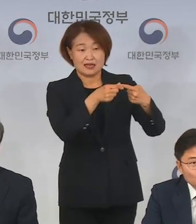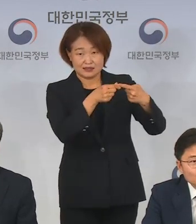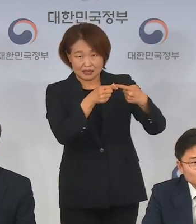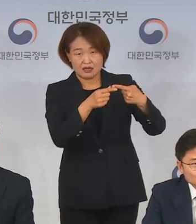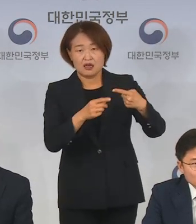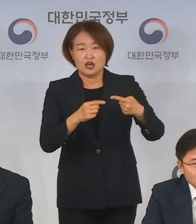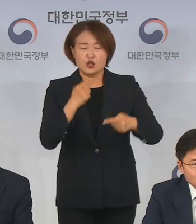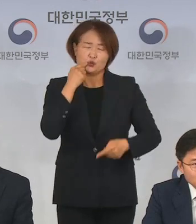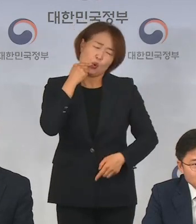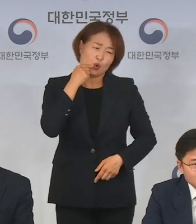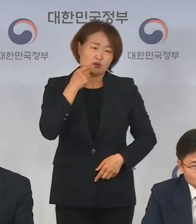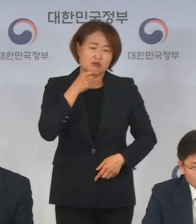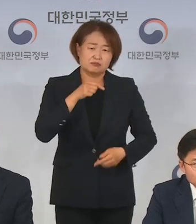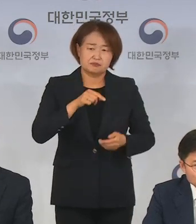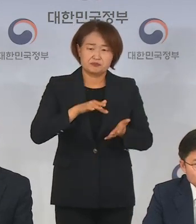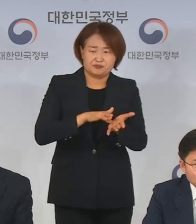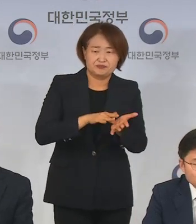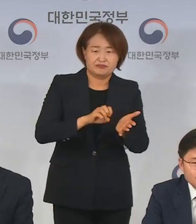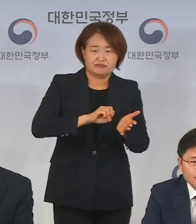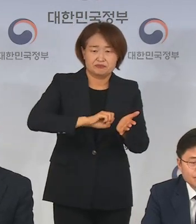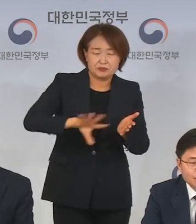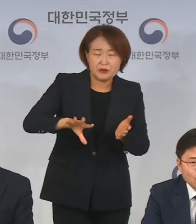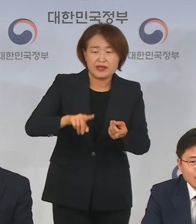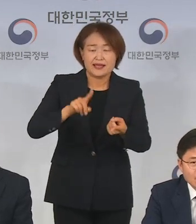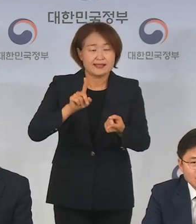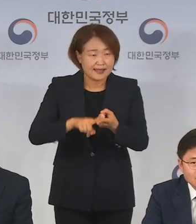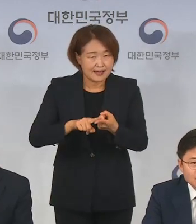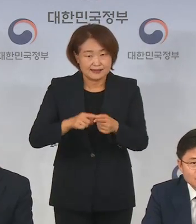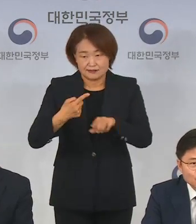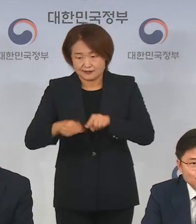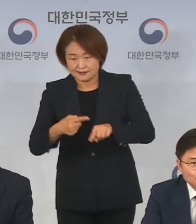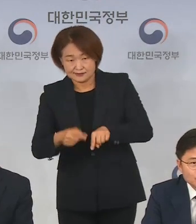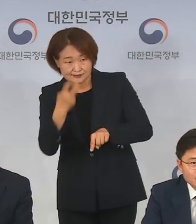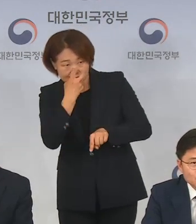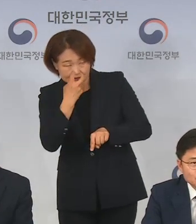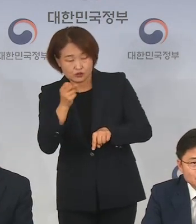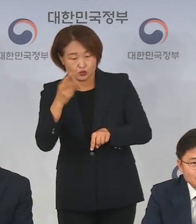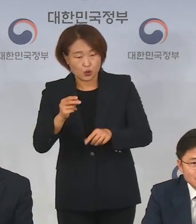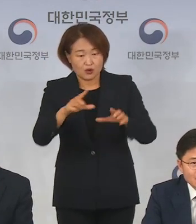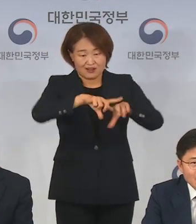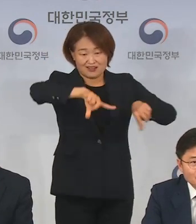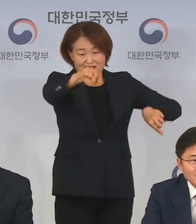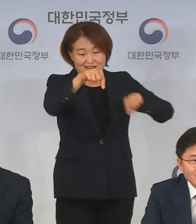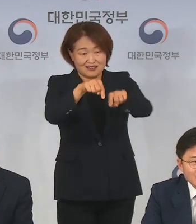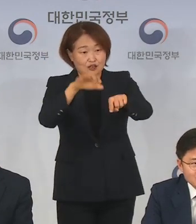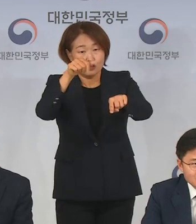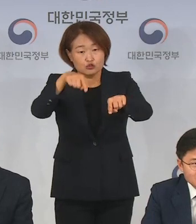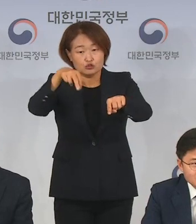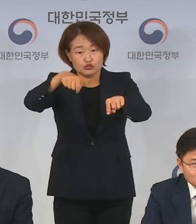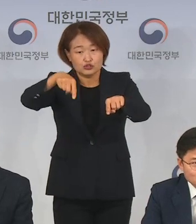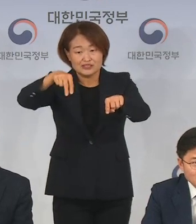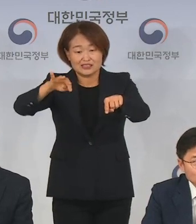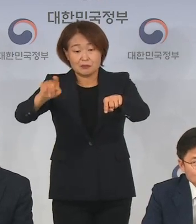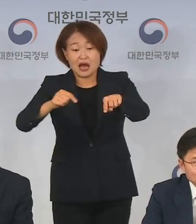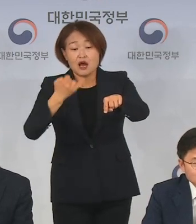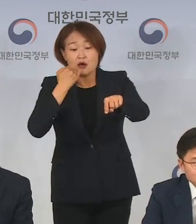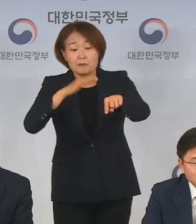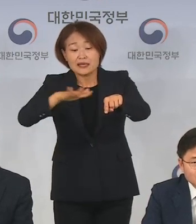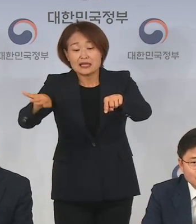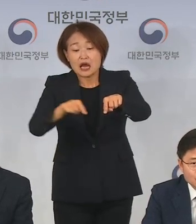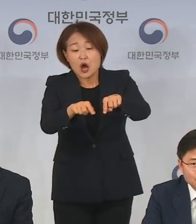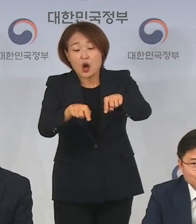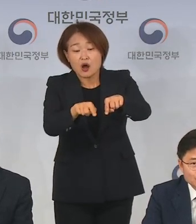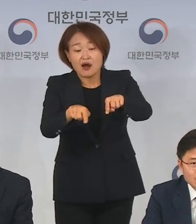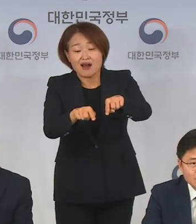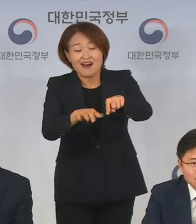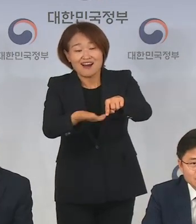이제 오염수와 관련된 시료가 있을 수 있고요. 또 하나는 후쿠시마 원전 앞바다에 있는 시료로 나눠볼 수